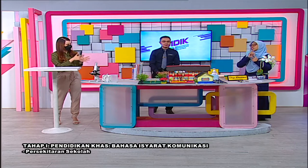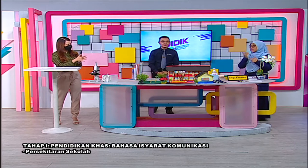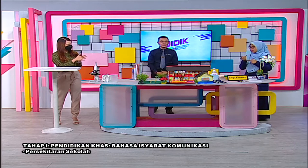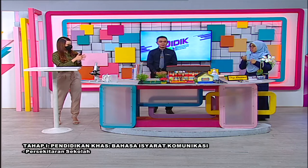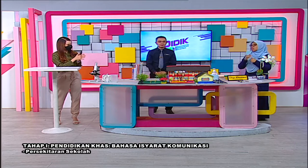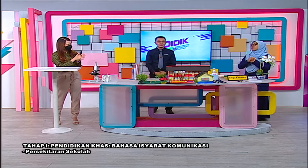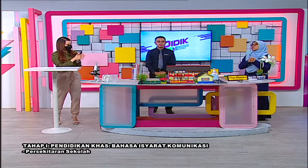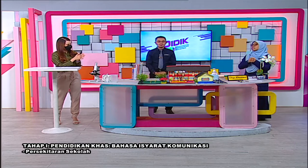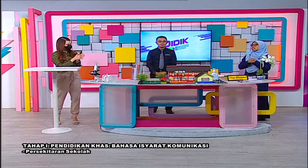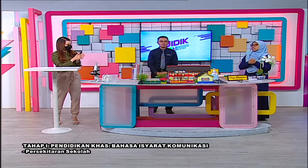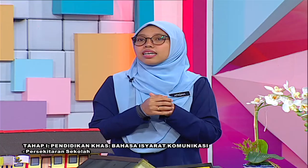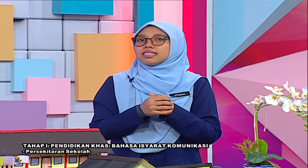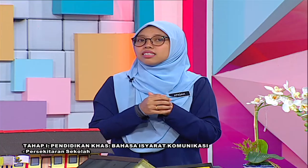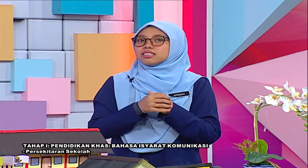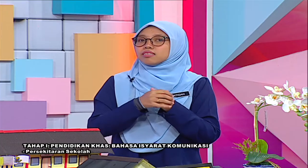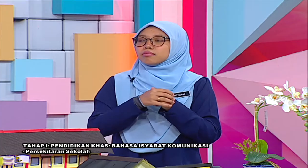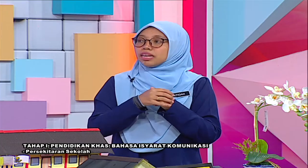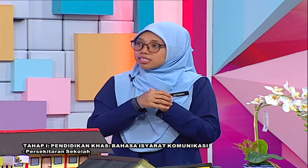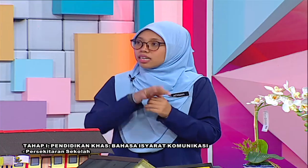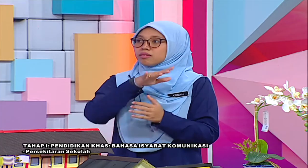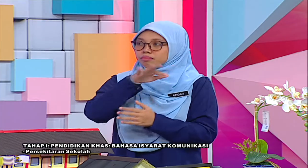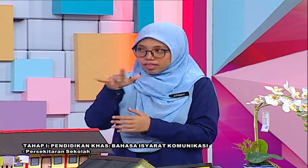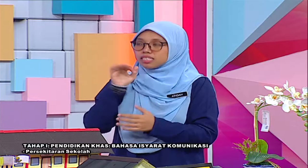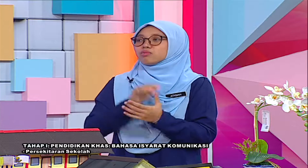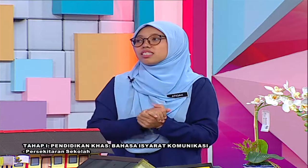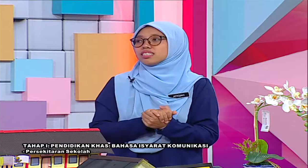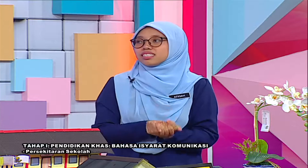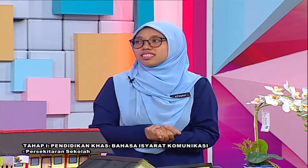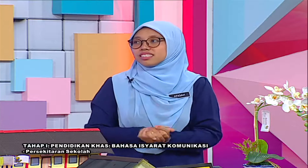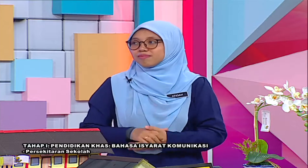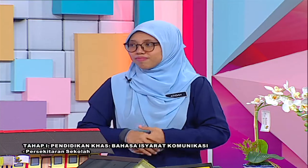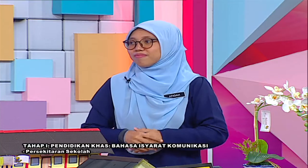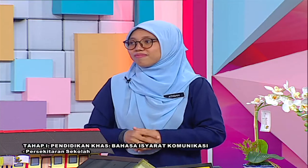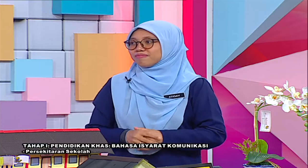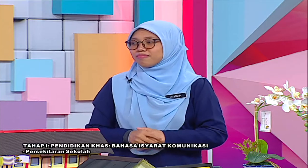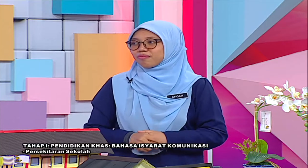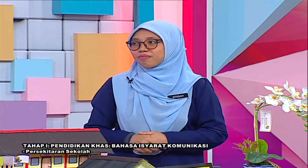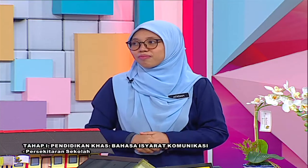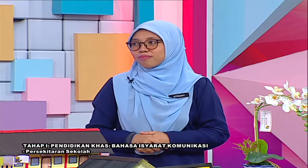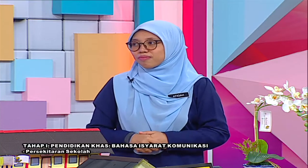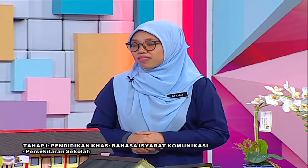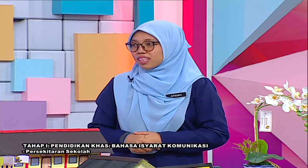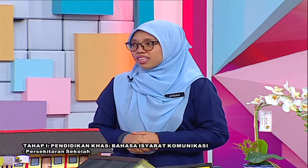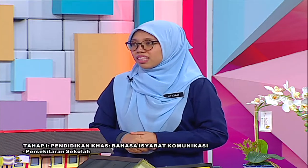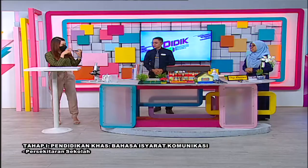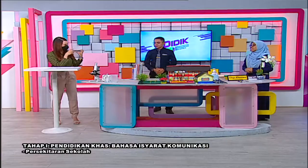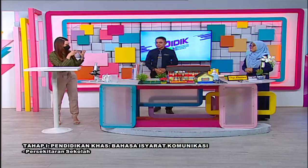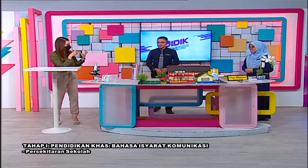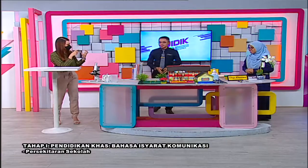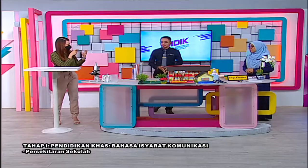kemudian baru kita akan belajar mengeja pula. Biasanya dalam bahasa isyarat kena belajar. Ya,